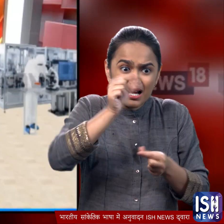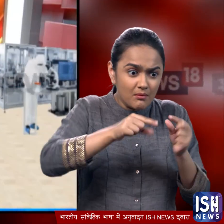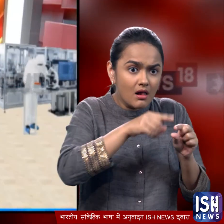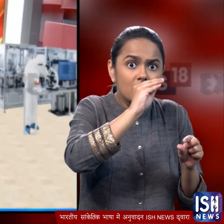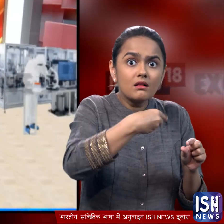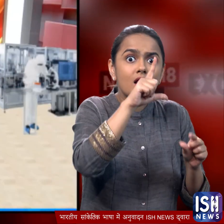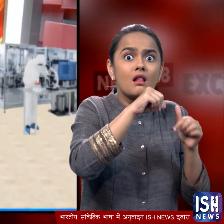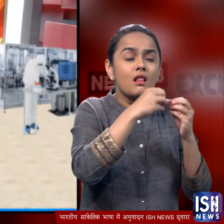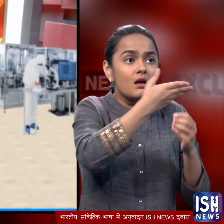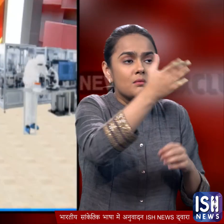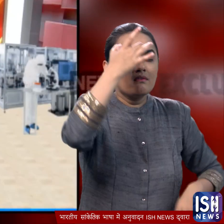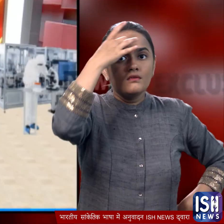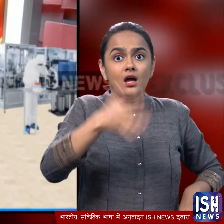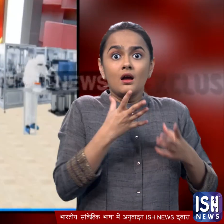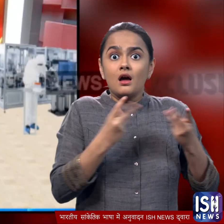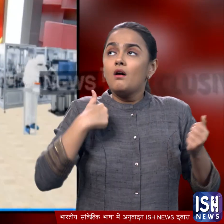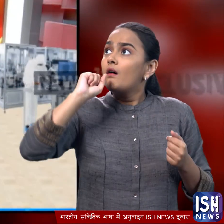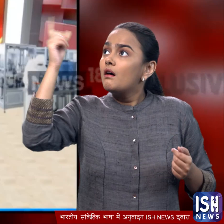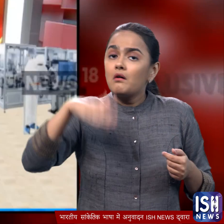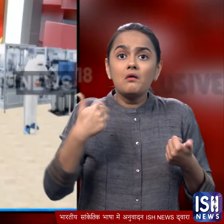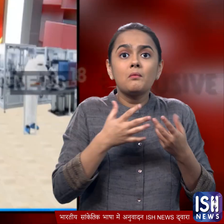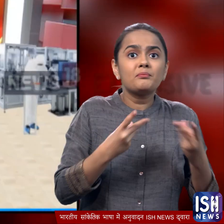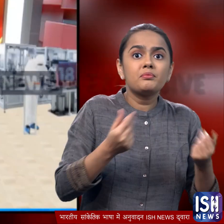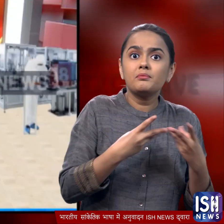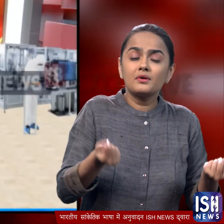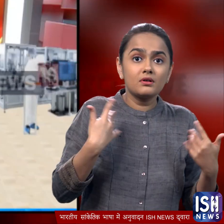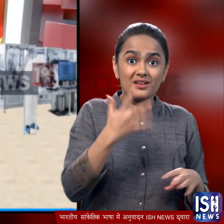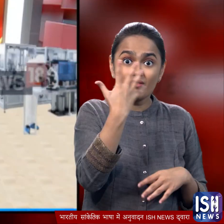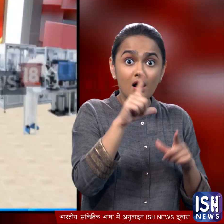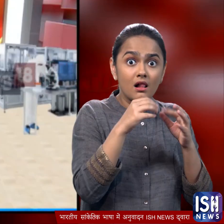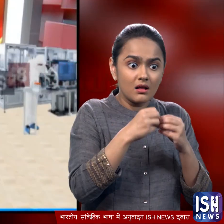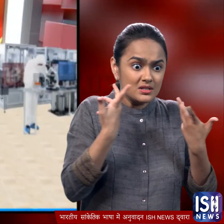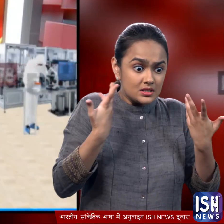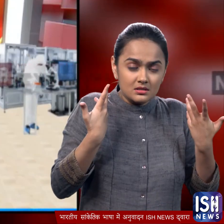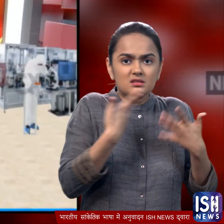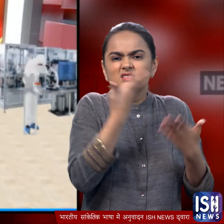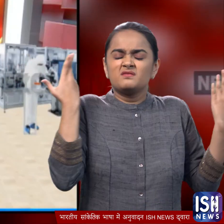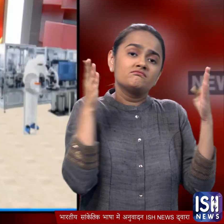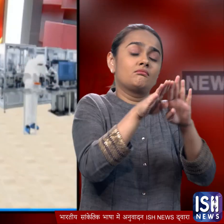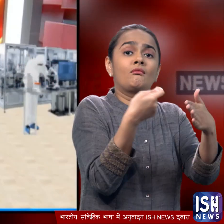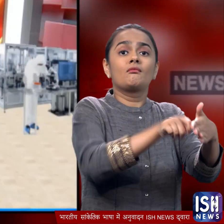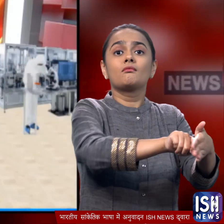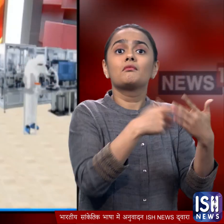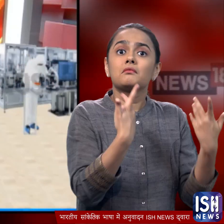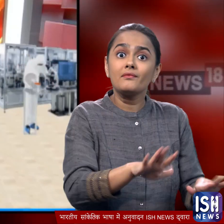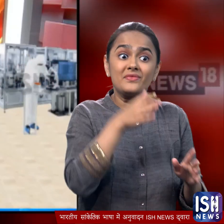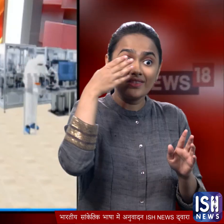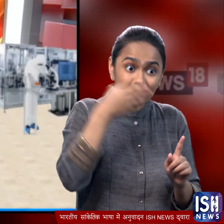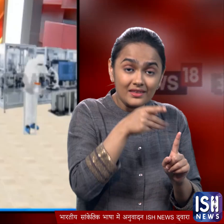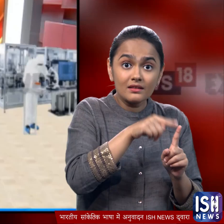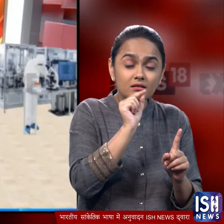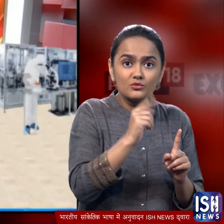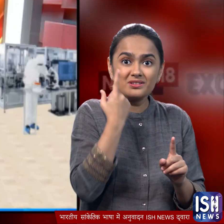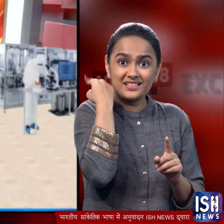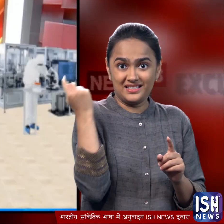केमिकल की कमी कुछ लैब के लिए परेशानी का सबब बन रही है और 5 लैब तो इसकी कमी की वजह से बंद करनी पड़ी है, जिसका असर